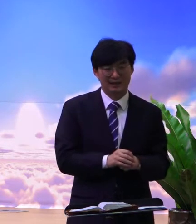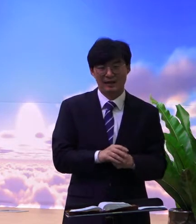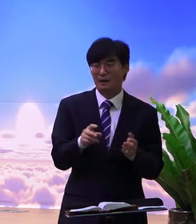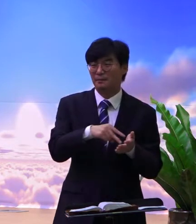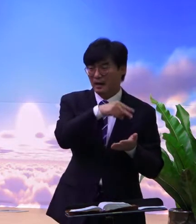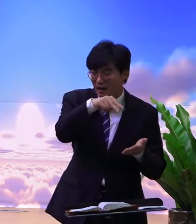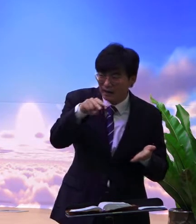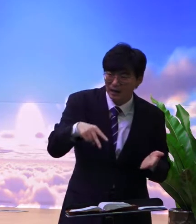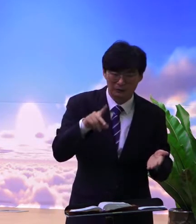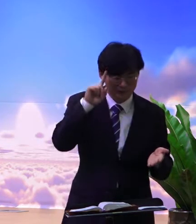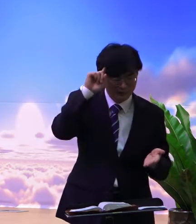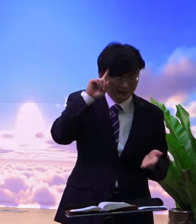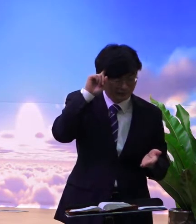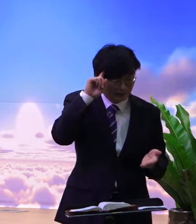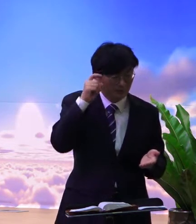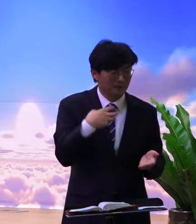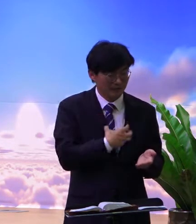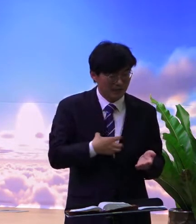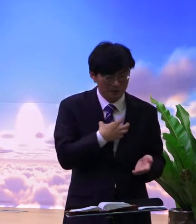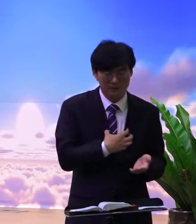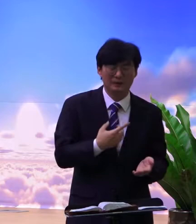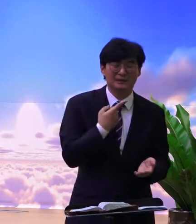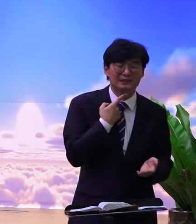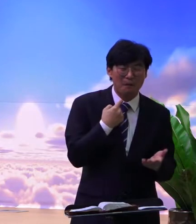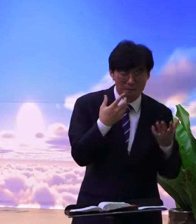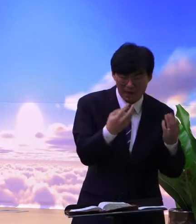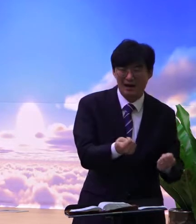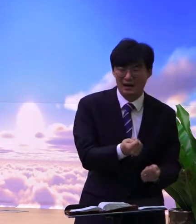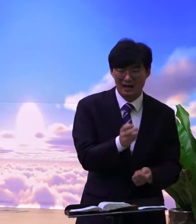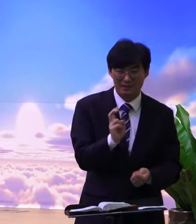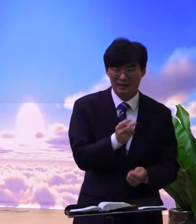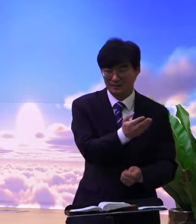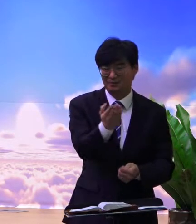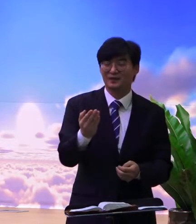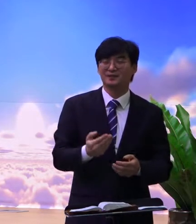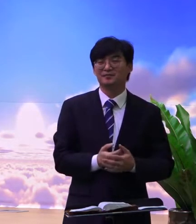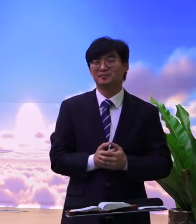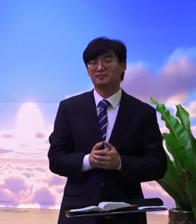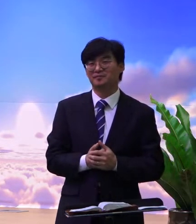같은 그런 경험을 했던 분도 있으실 것입니다.